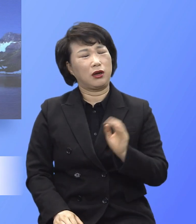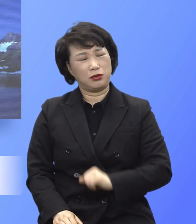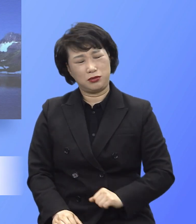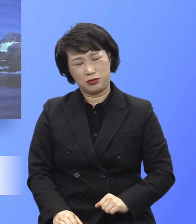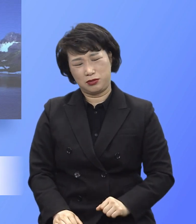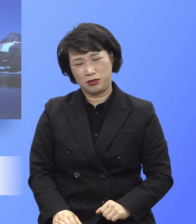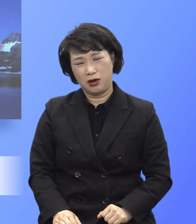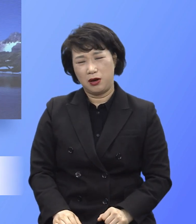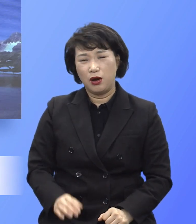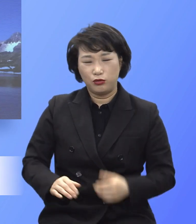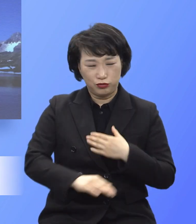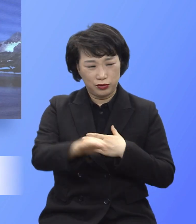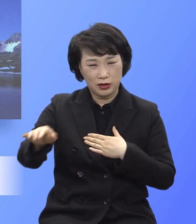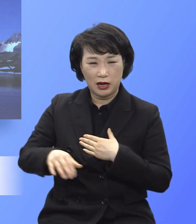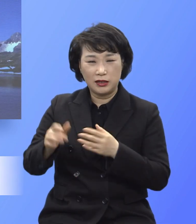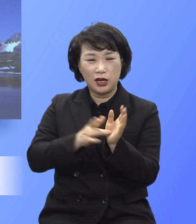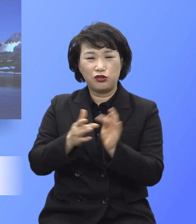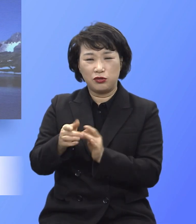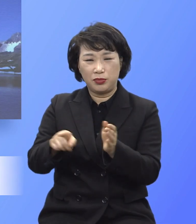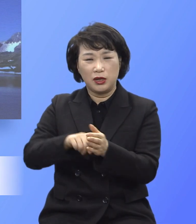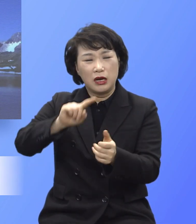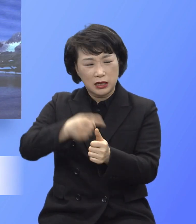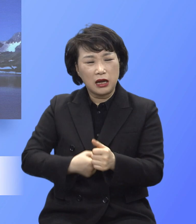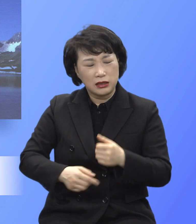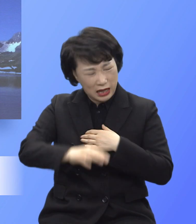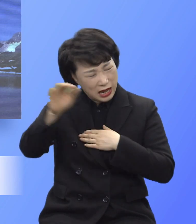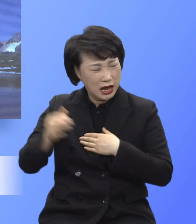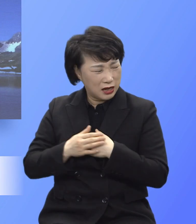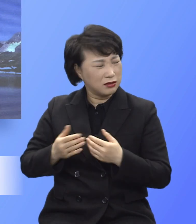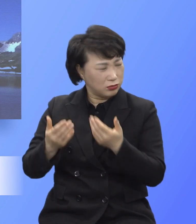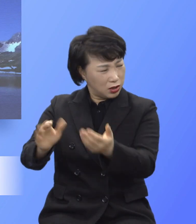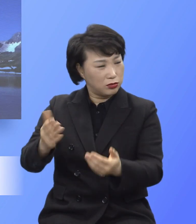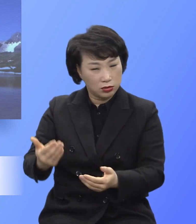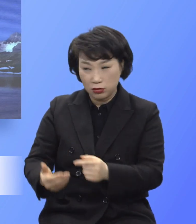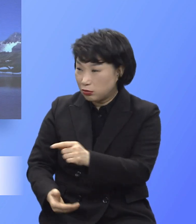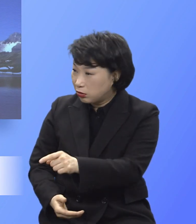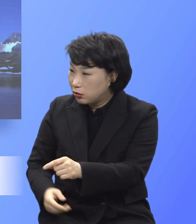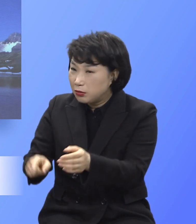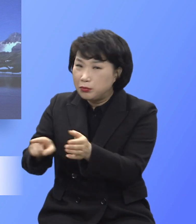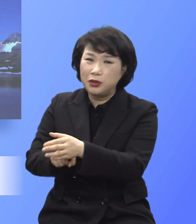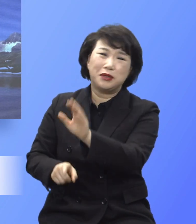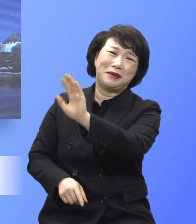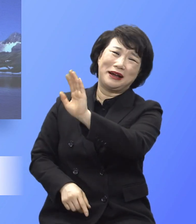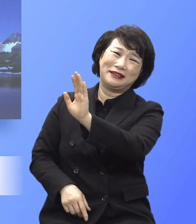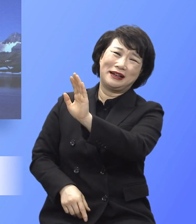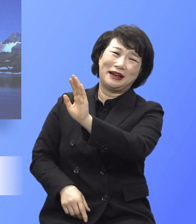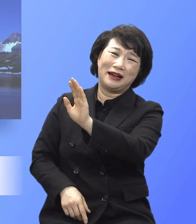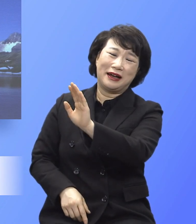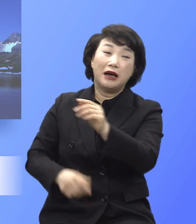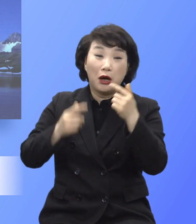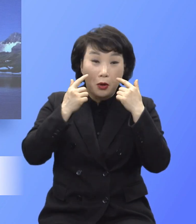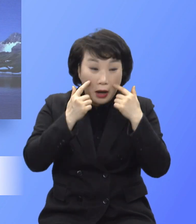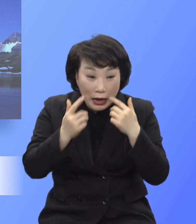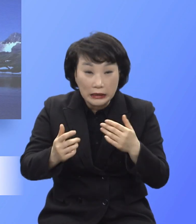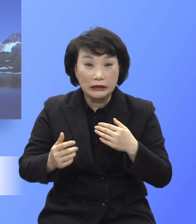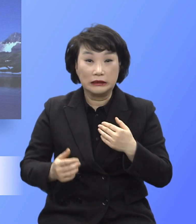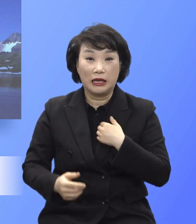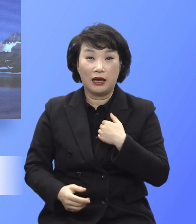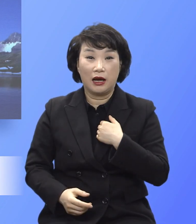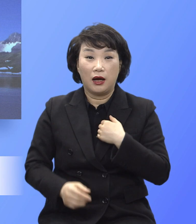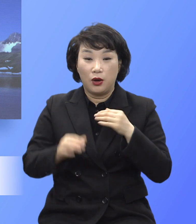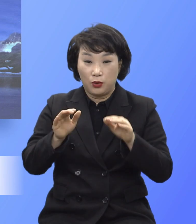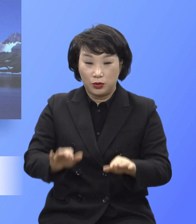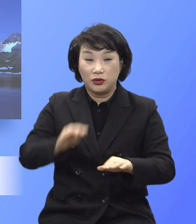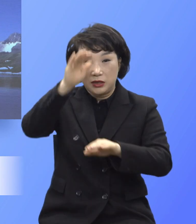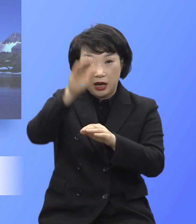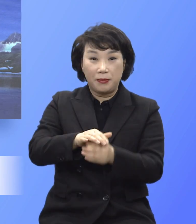그거야 뭐 우리가 예수 믿으면 다 그렇게 하는 거지 뭐. 이 사람은 믿음이 아니요. 분명히 내가